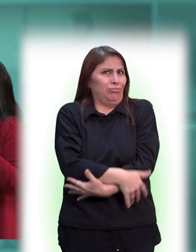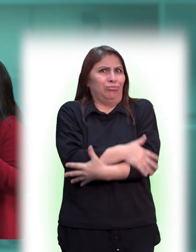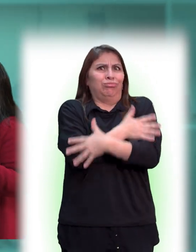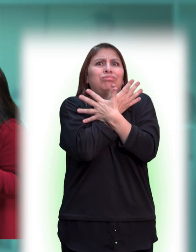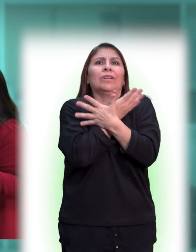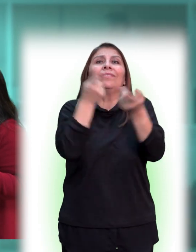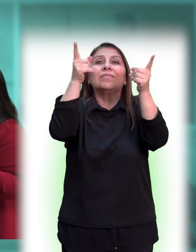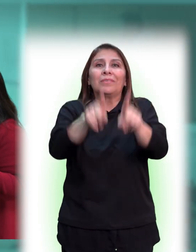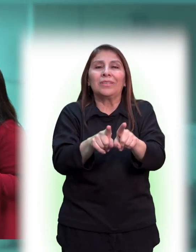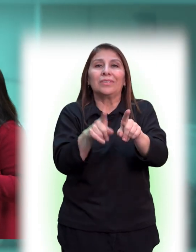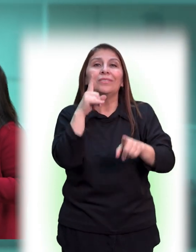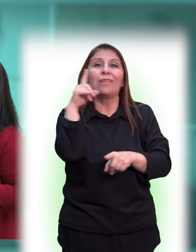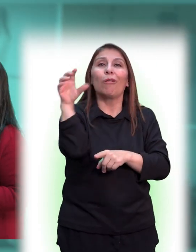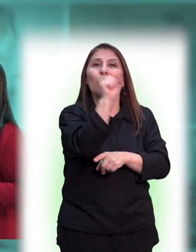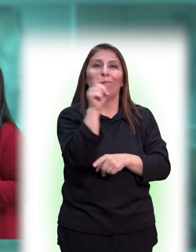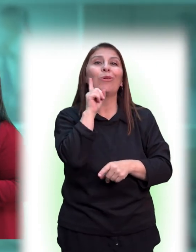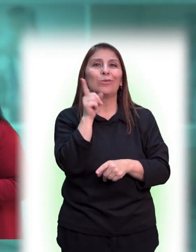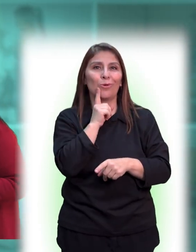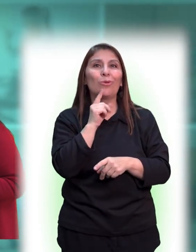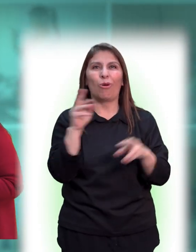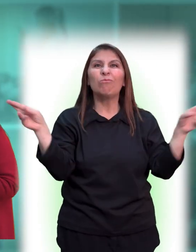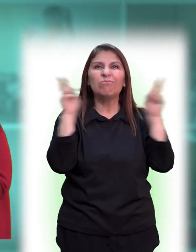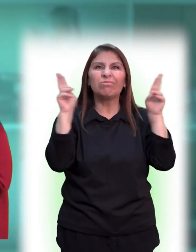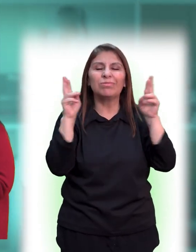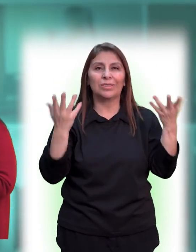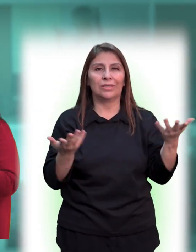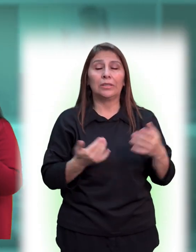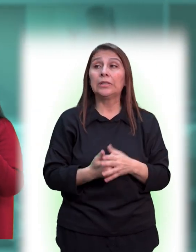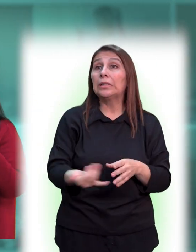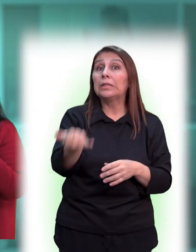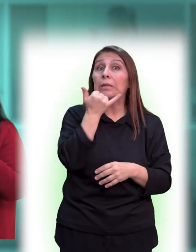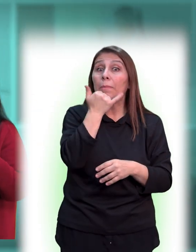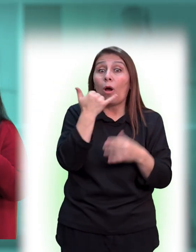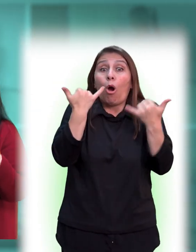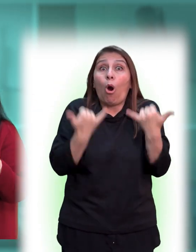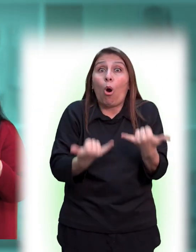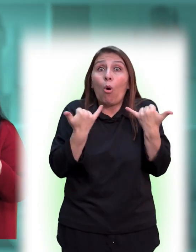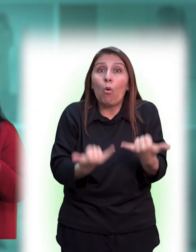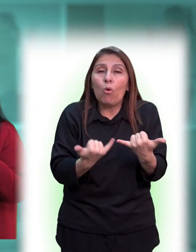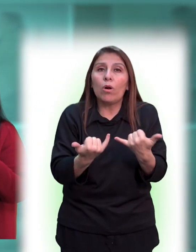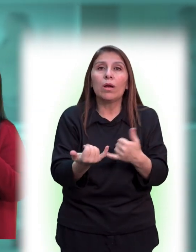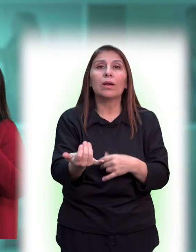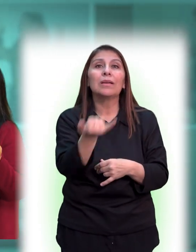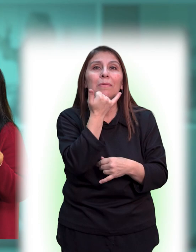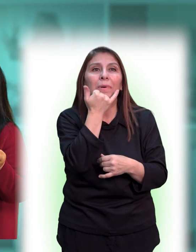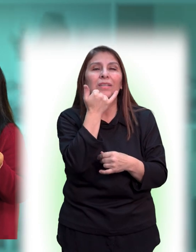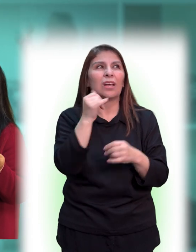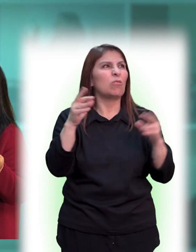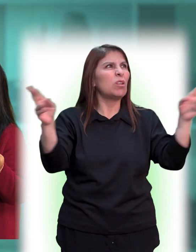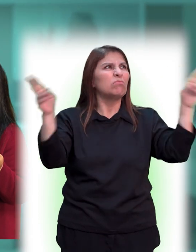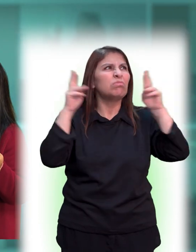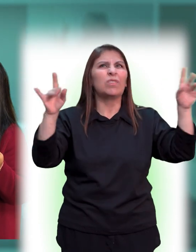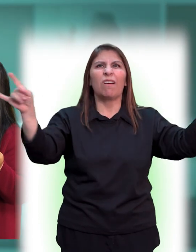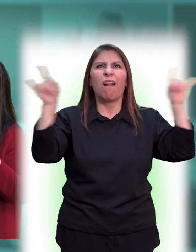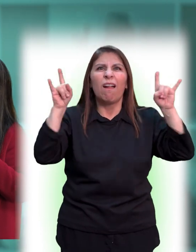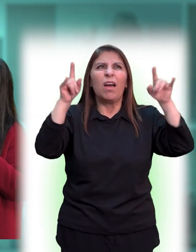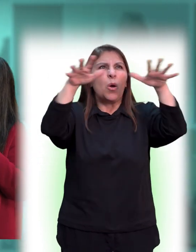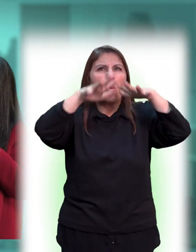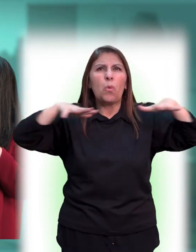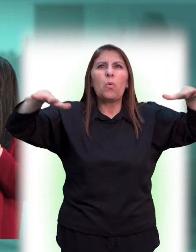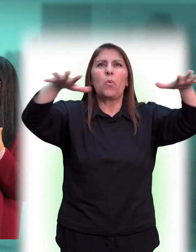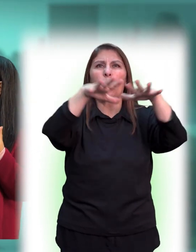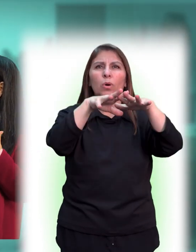lo va a sentir, sí. ¿Cierto? ¿Qué pasa en este tiempo, en esta modernidad, con esa contaminación